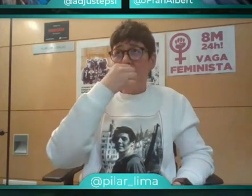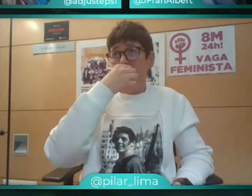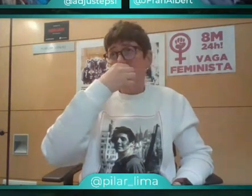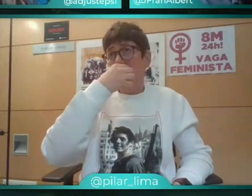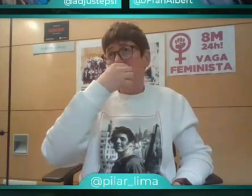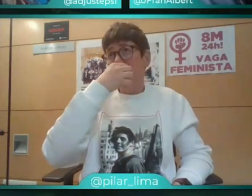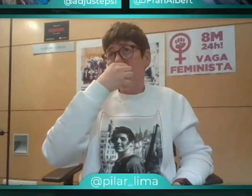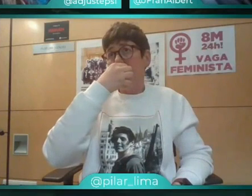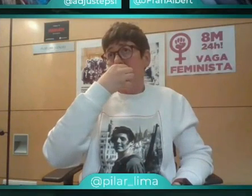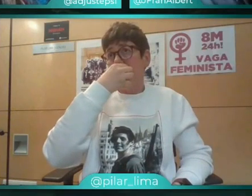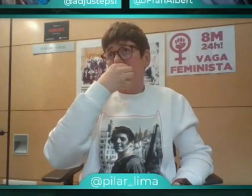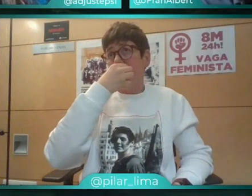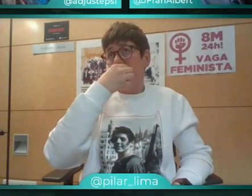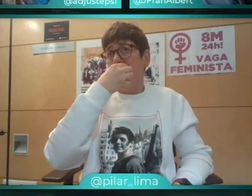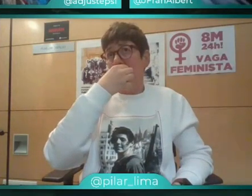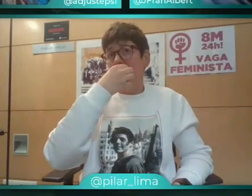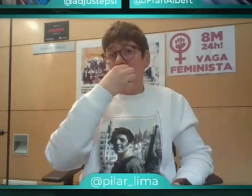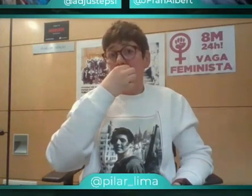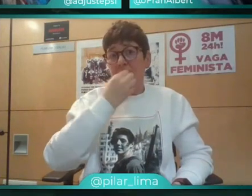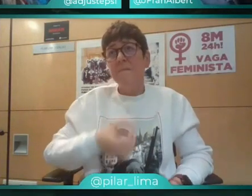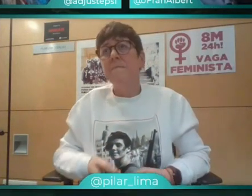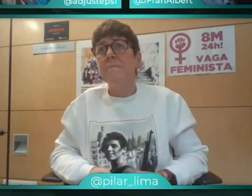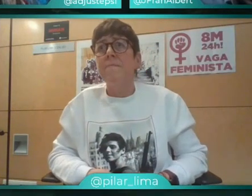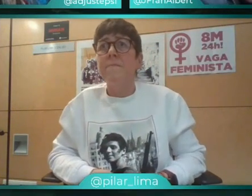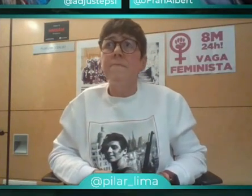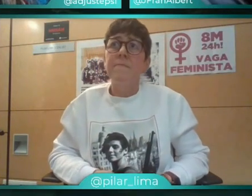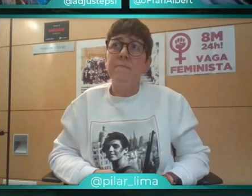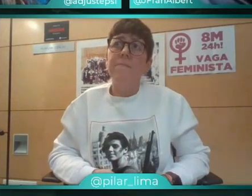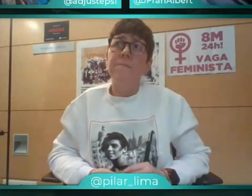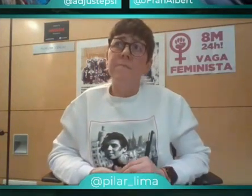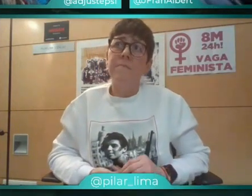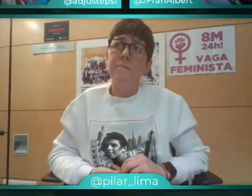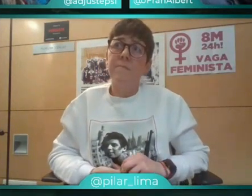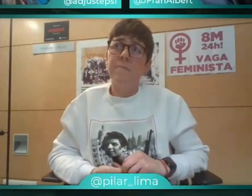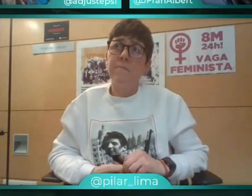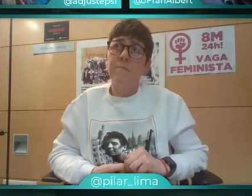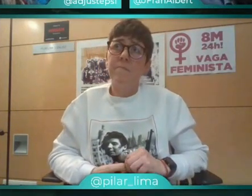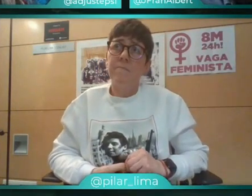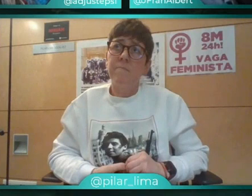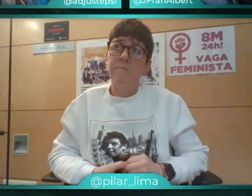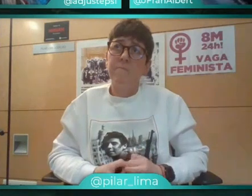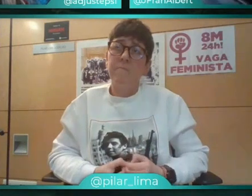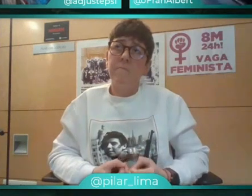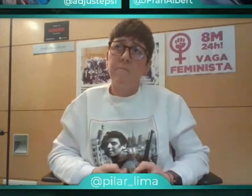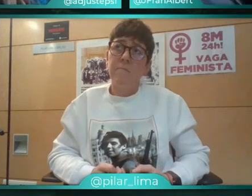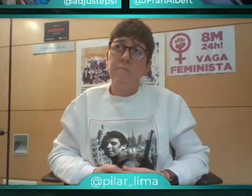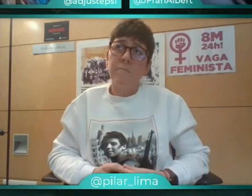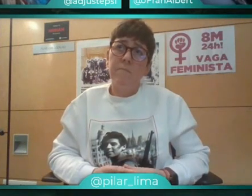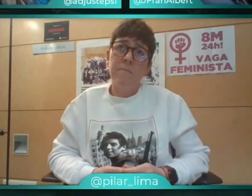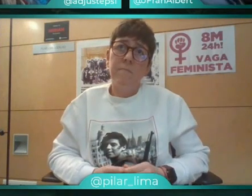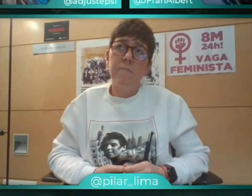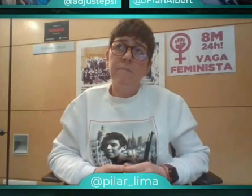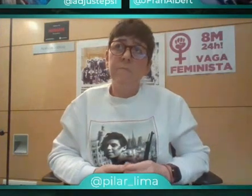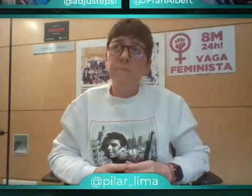a la persona al pasado a ciertas cosas no todo el mundo estará pensando sin duda alguna en